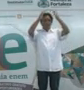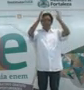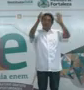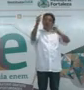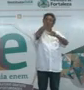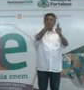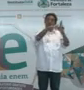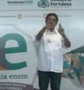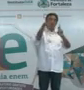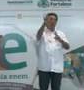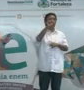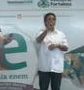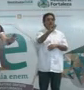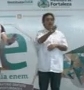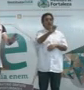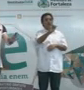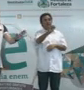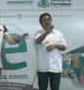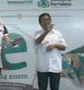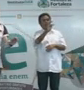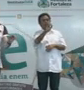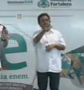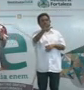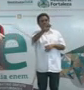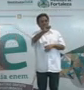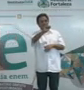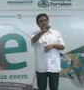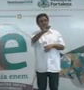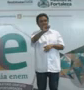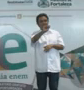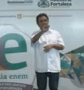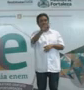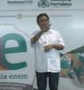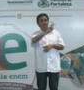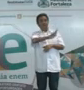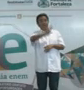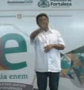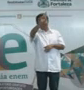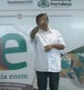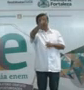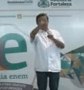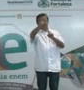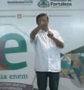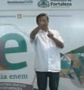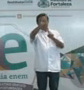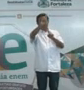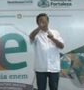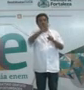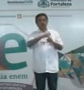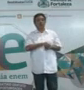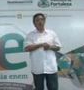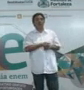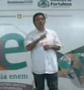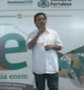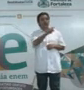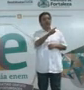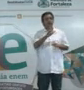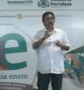ayatollahs. Está claro isso? Então esse cidadão chamado Ayatollah Khomeini,